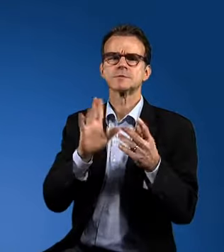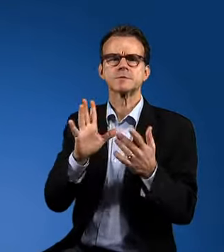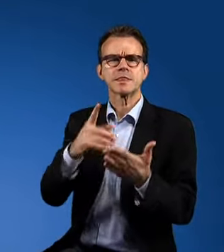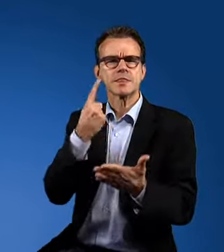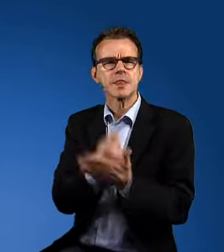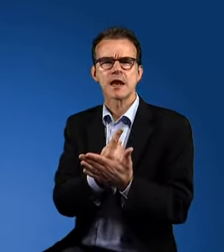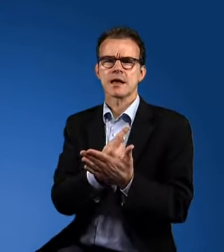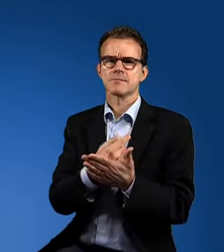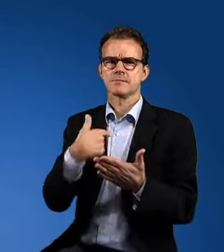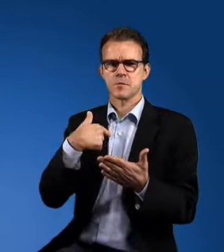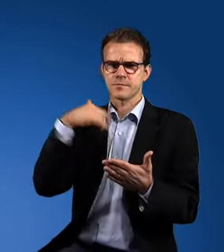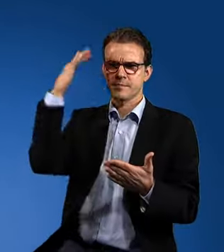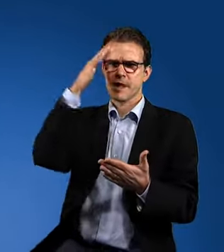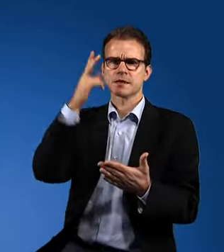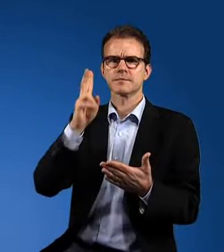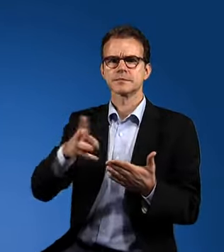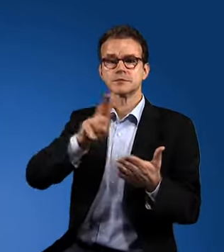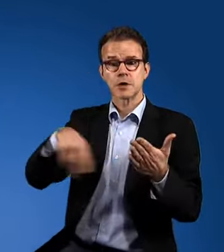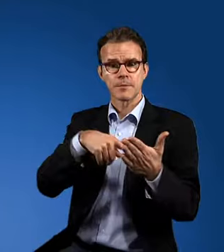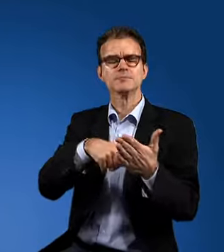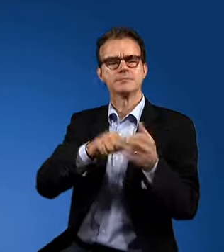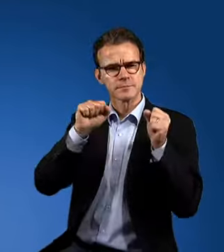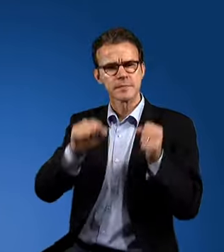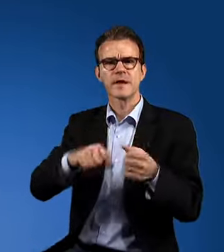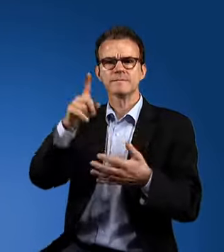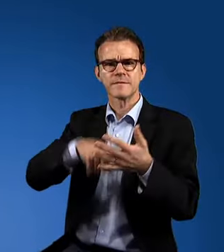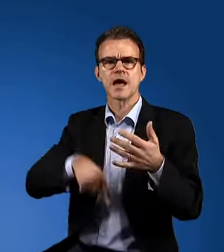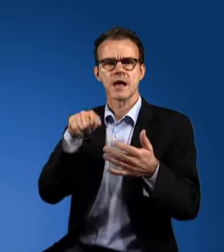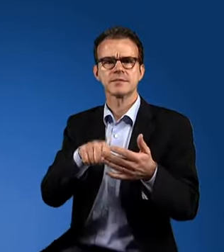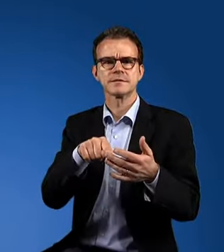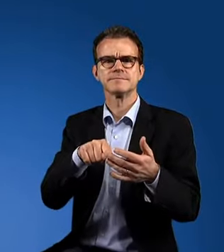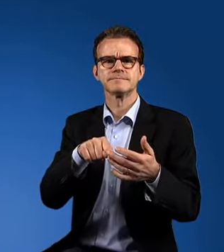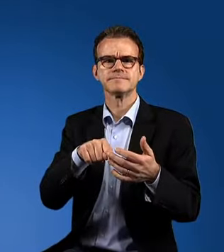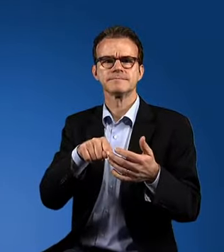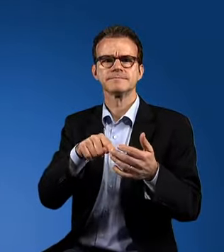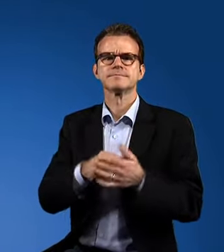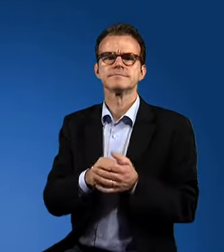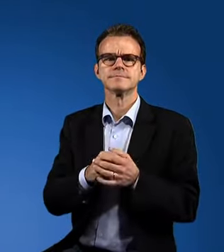toisena erittäin tärkeänä juttuna mä näen sen, että tämä sopimus